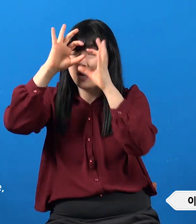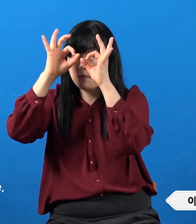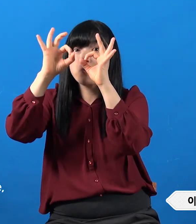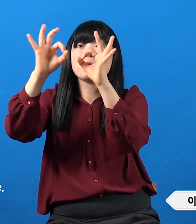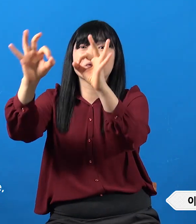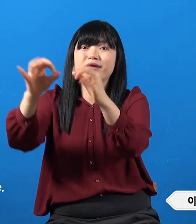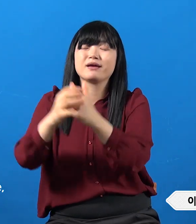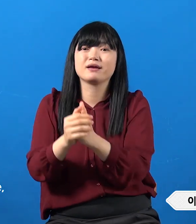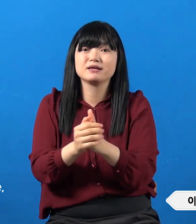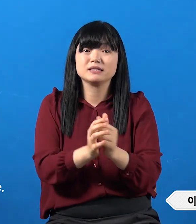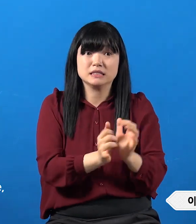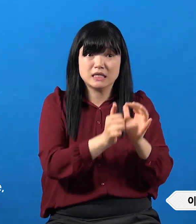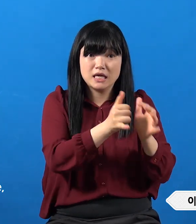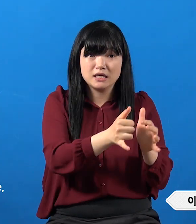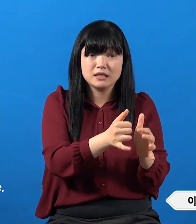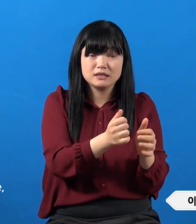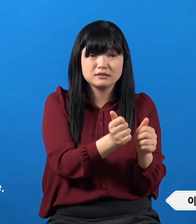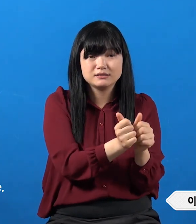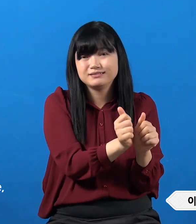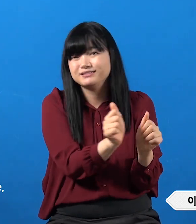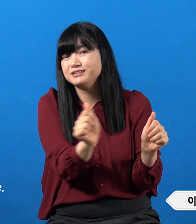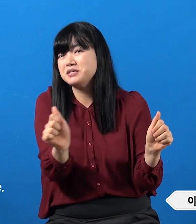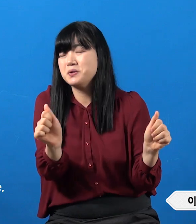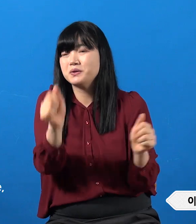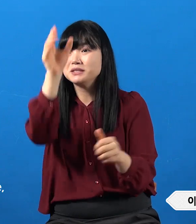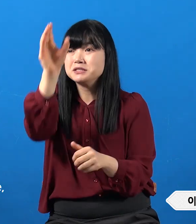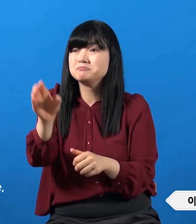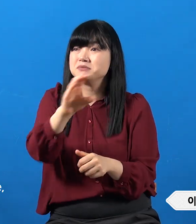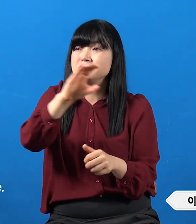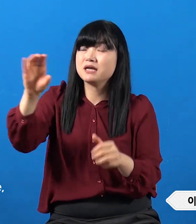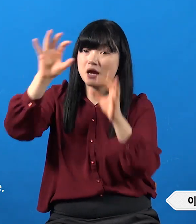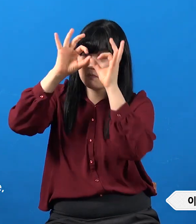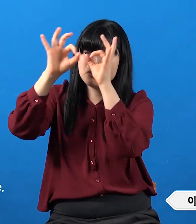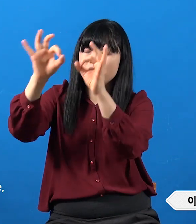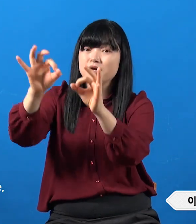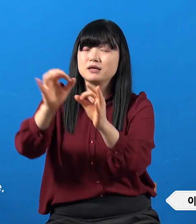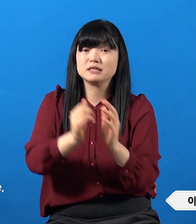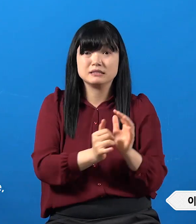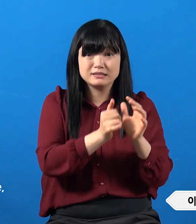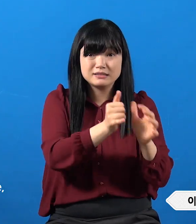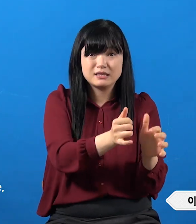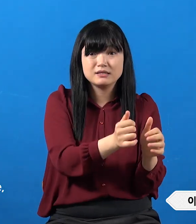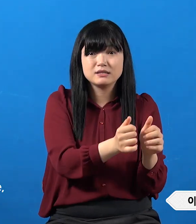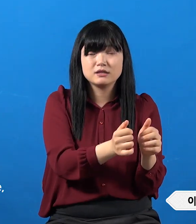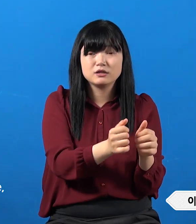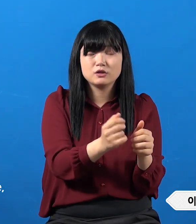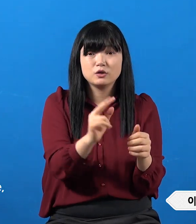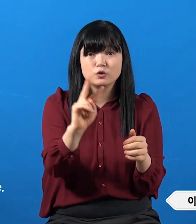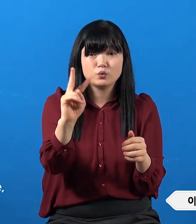십자가. 세상 등지고 십자가 보내